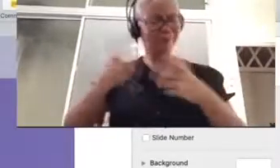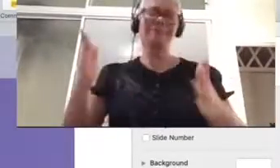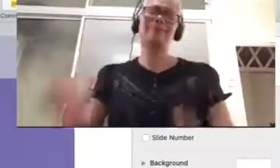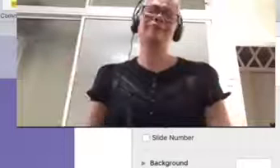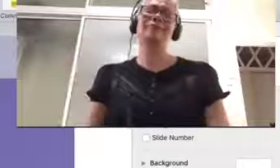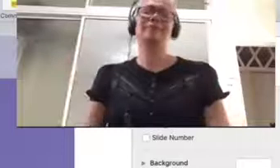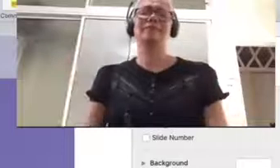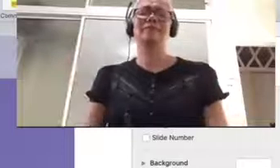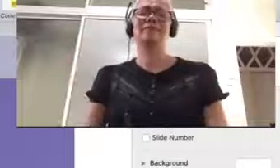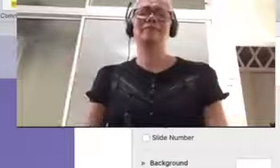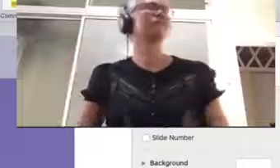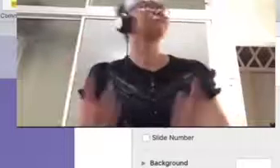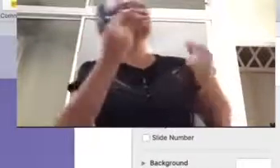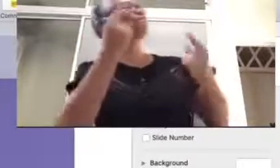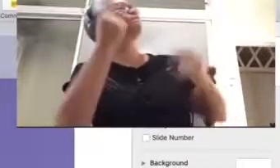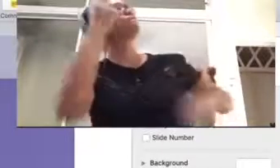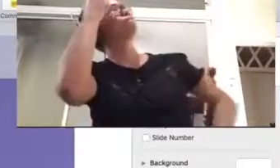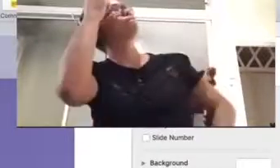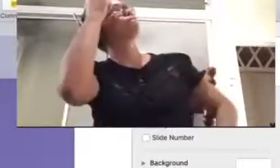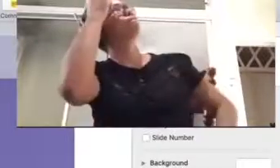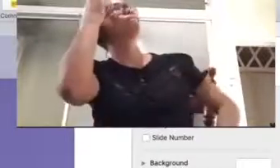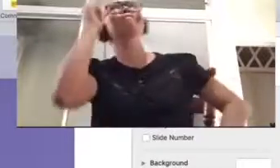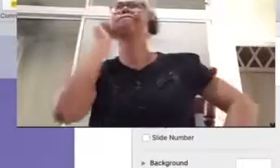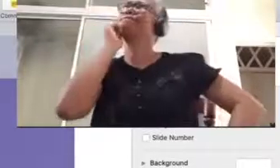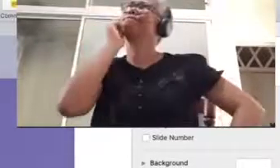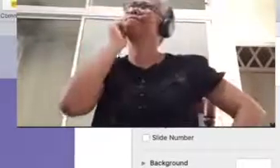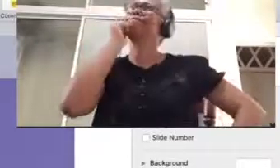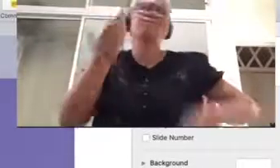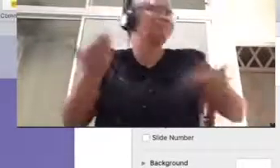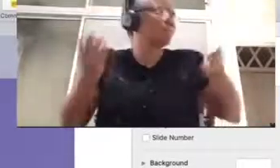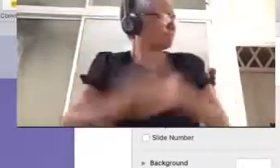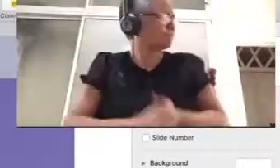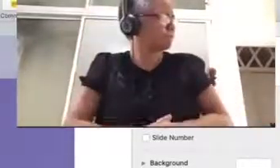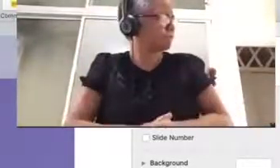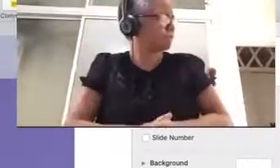¿Qué podemos hacer? Pregunta uno de los de Cuadrito.